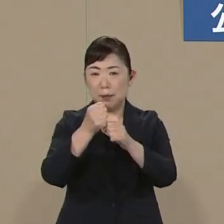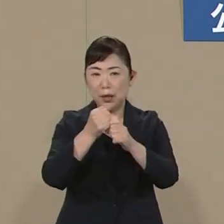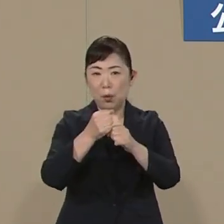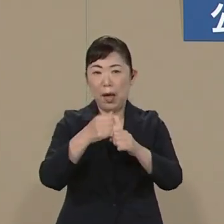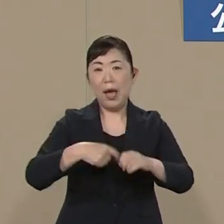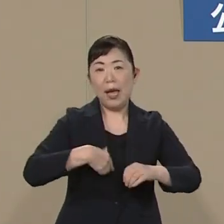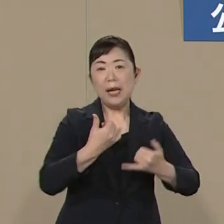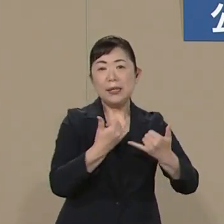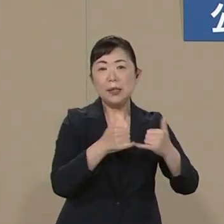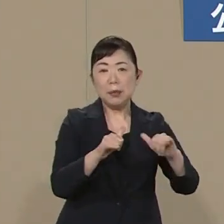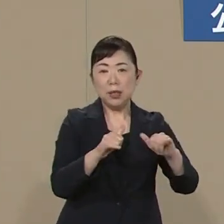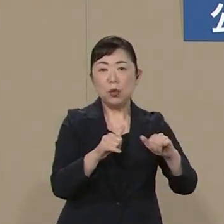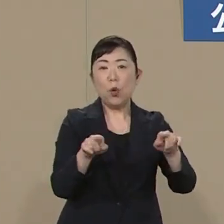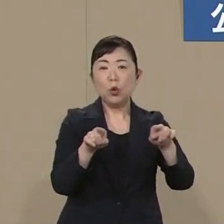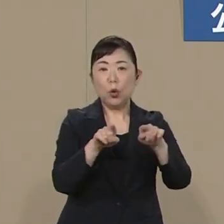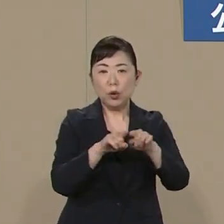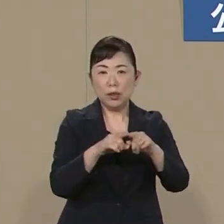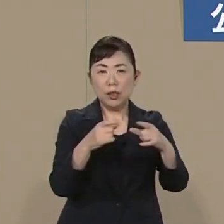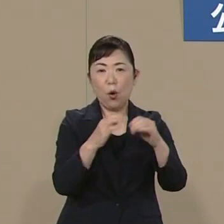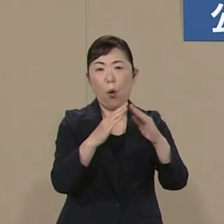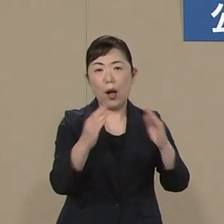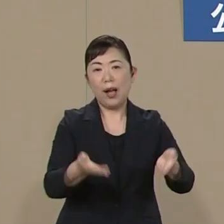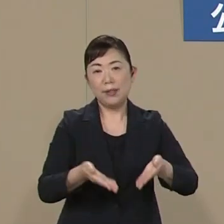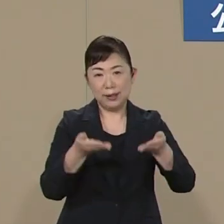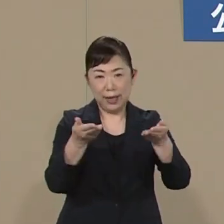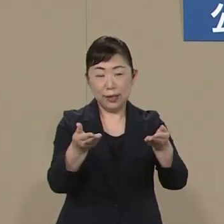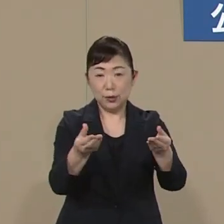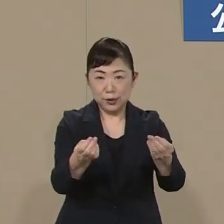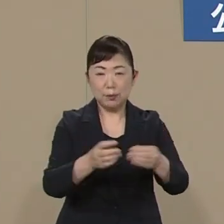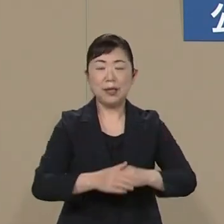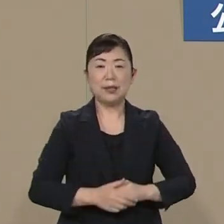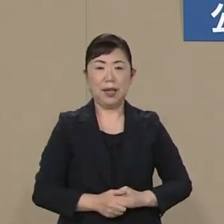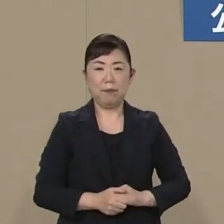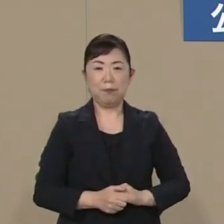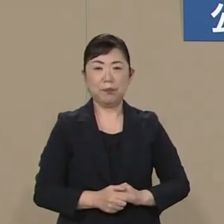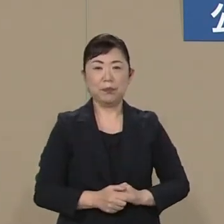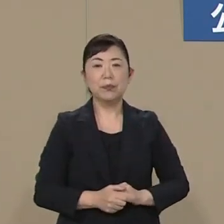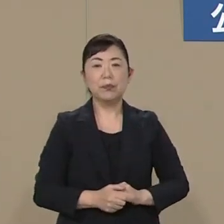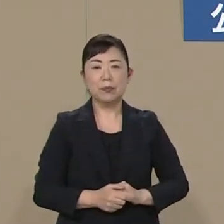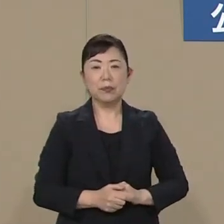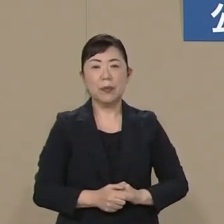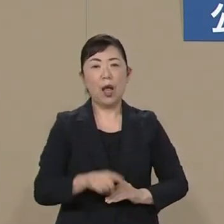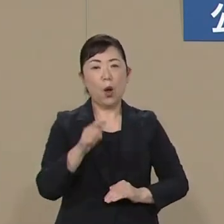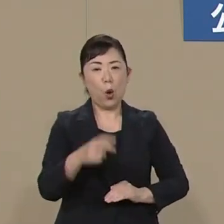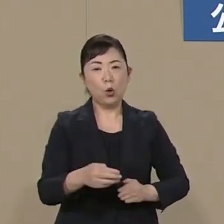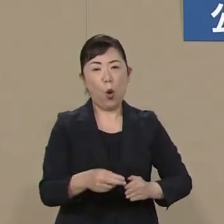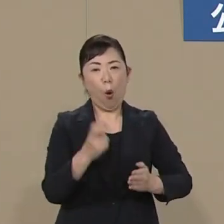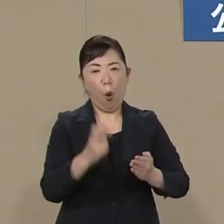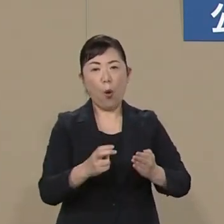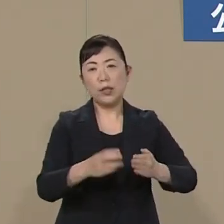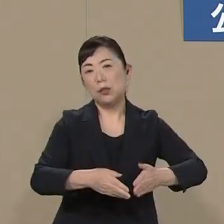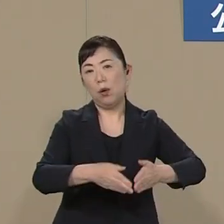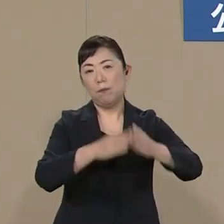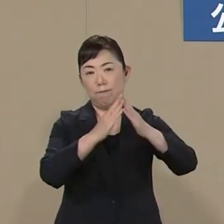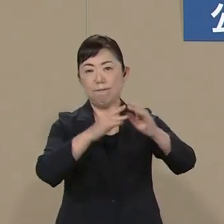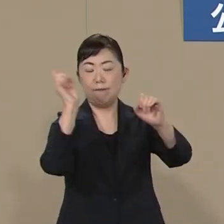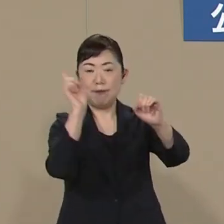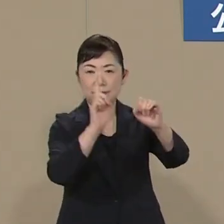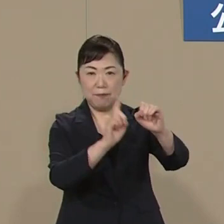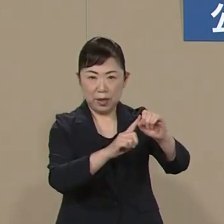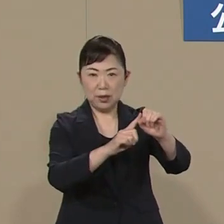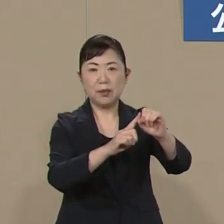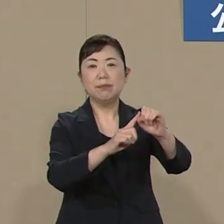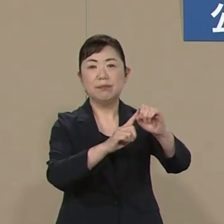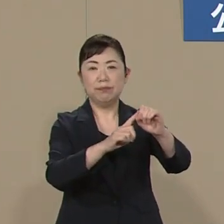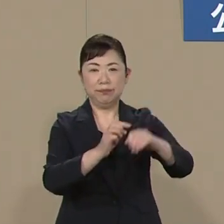取りまとめ自民党と国会に共同提出しましたまずはこの法案の早期成立